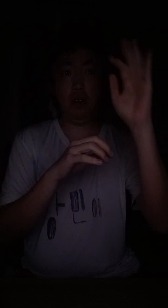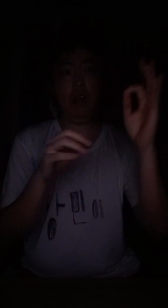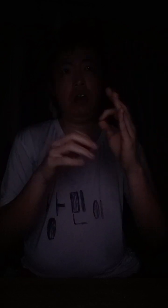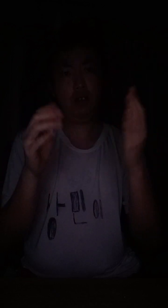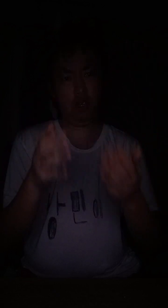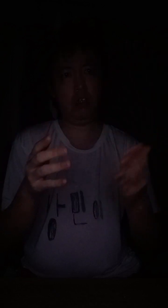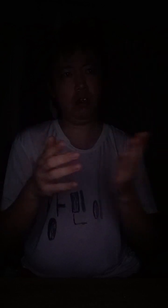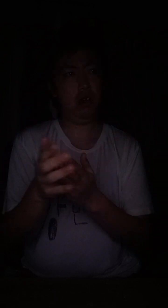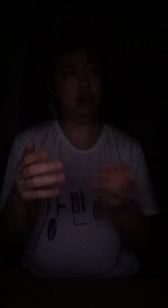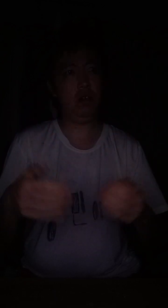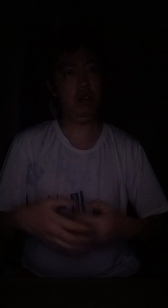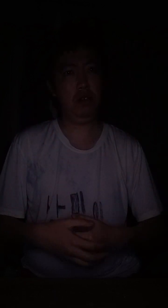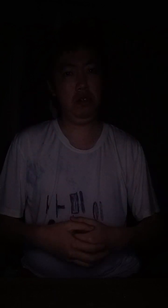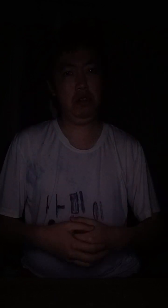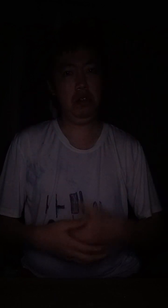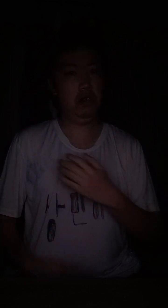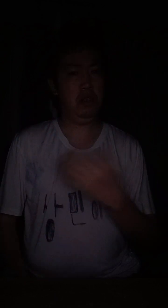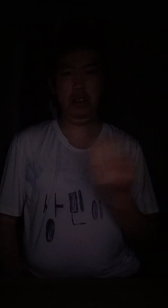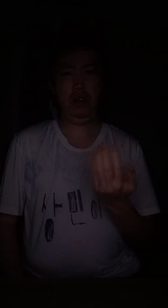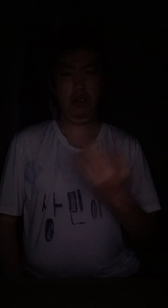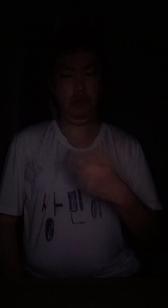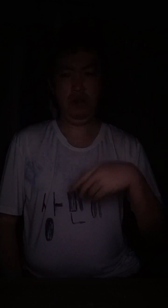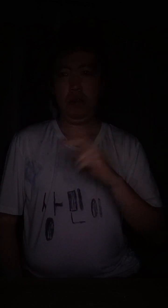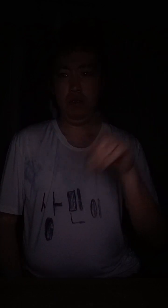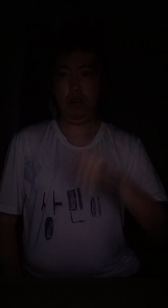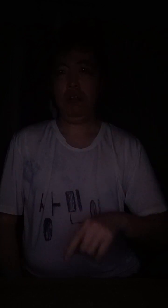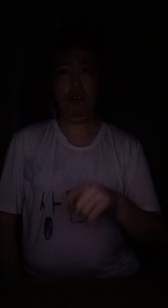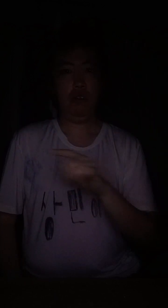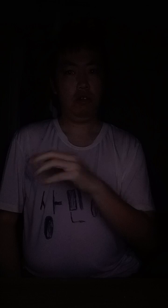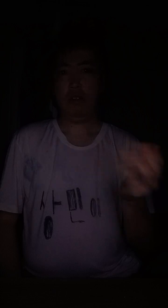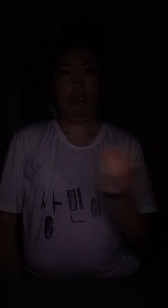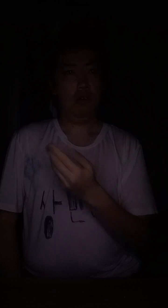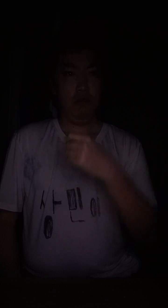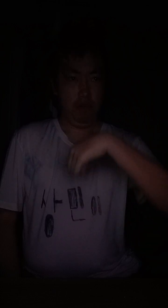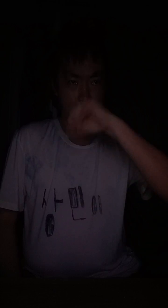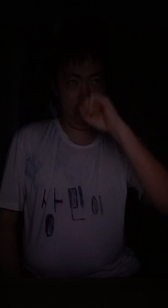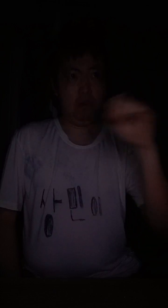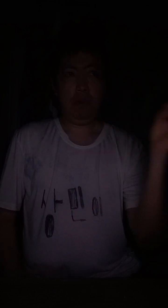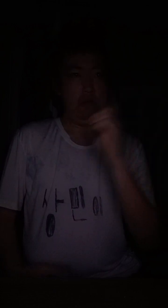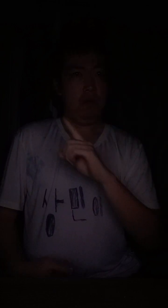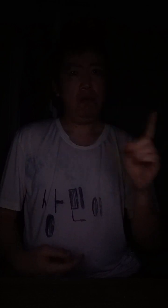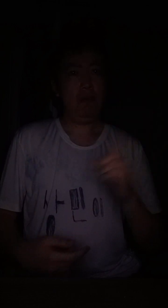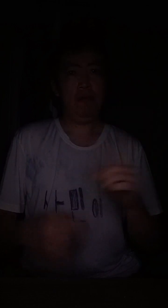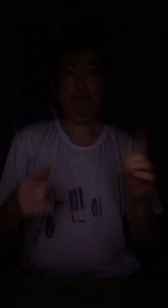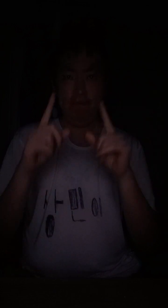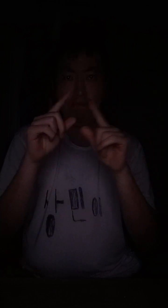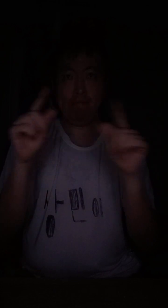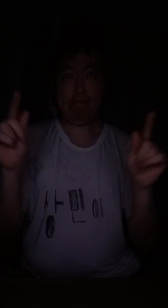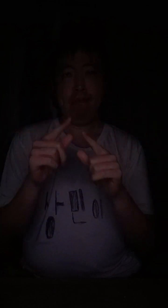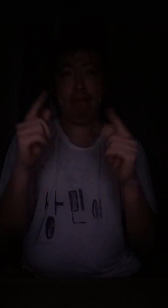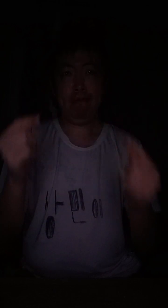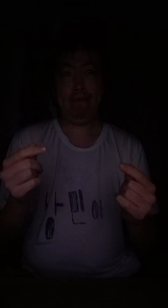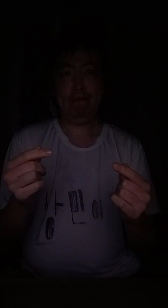돼 이렇게만 하지 어떤 사례가 있어서 어떻게 했으면 좋겠다 이렇게 하려면 사건이 있다 그러면 이렇게